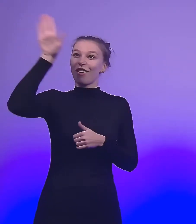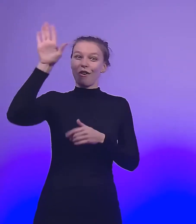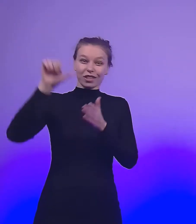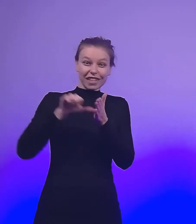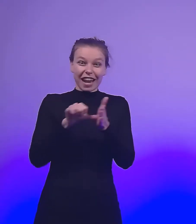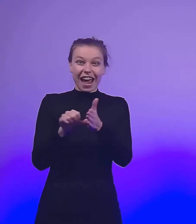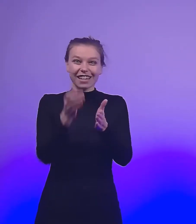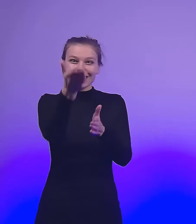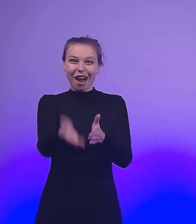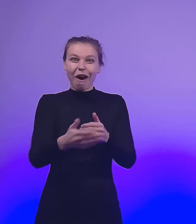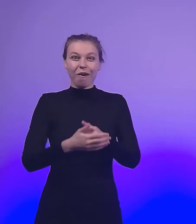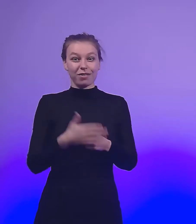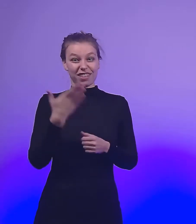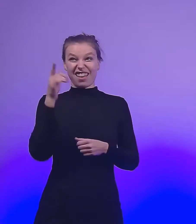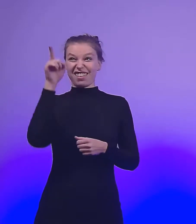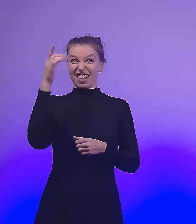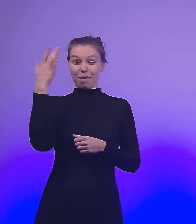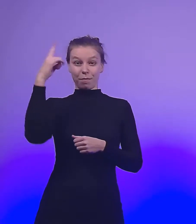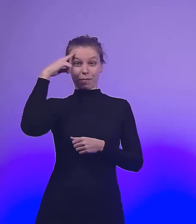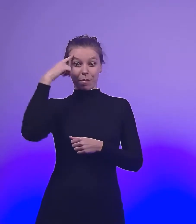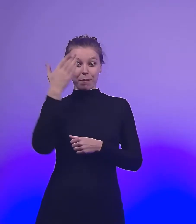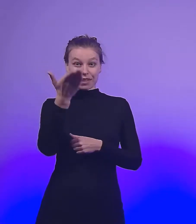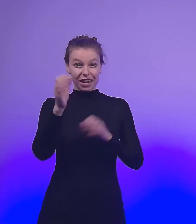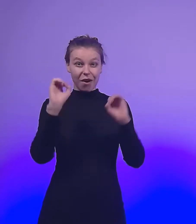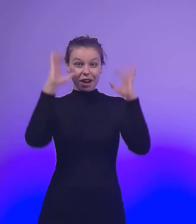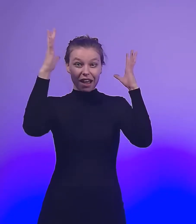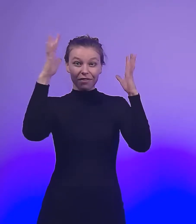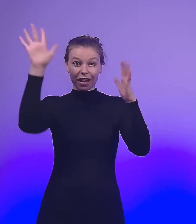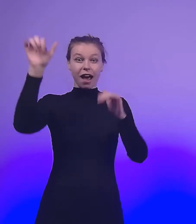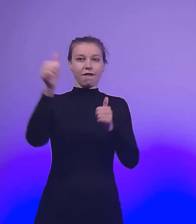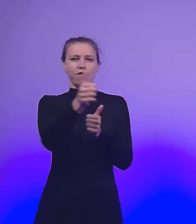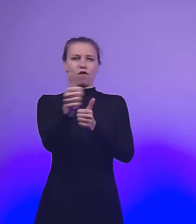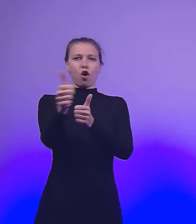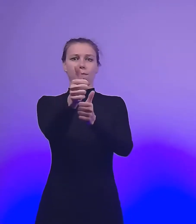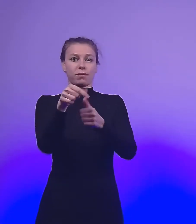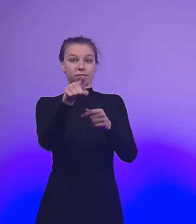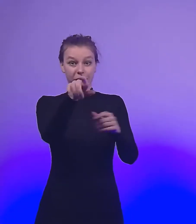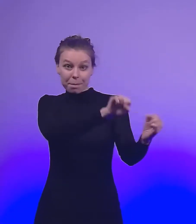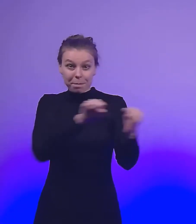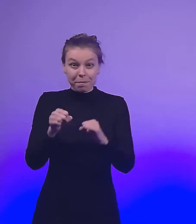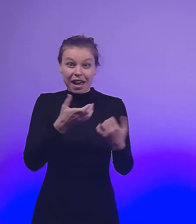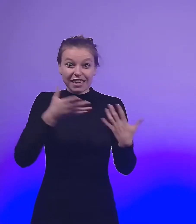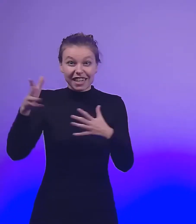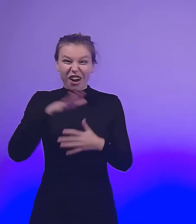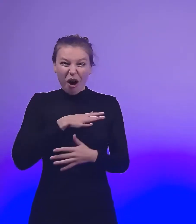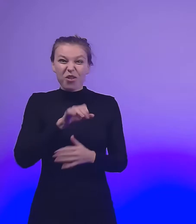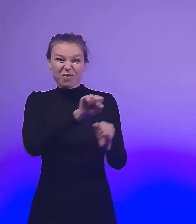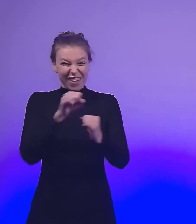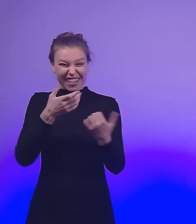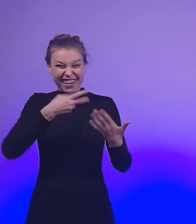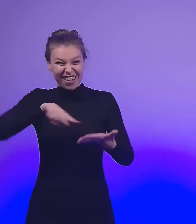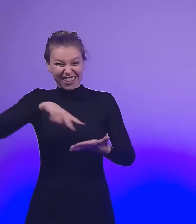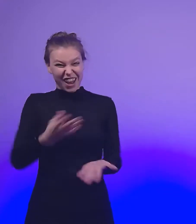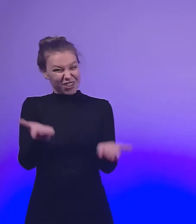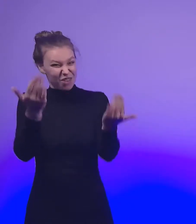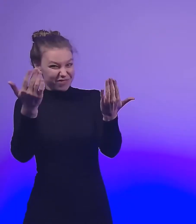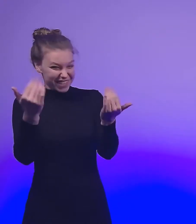jou. Hij heeft een plan met je leven en hij gaat voorop. Zingen jullie met ons mee en dansen jullie mee? Komt